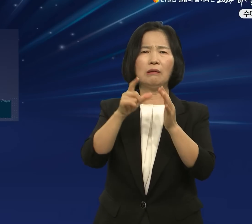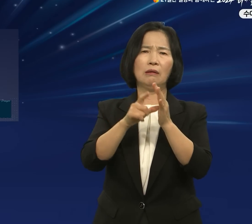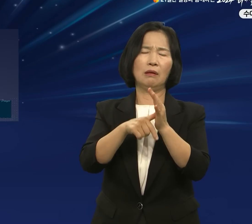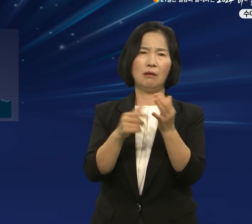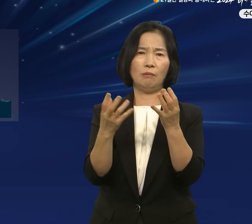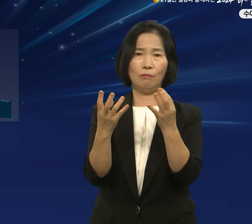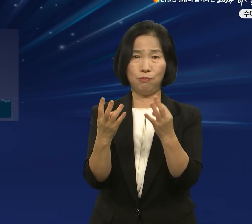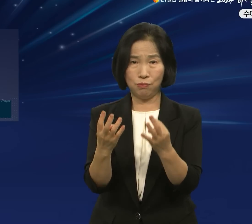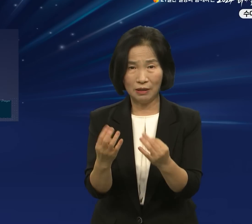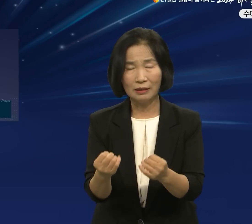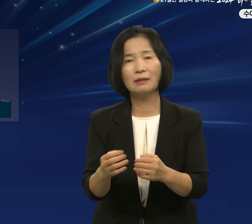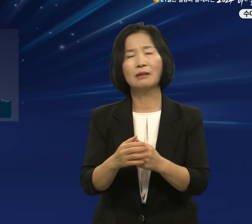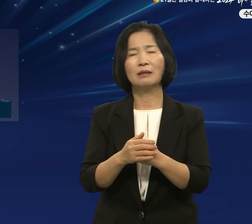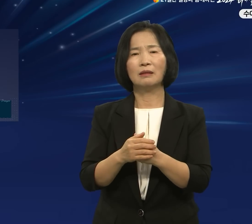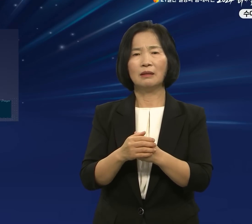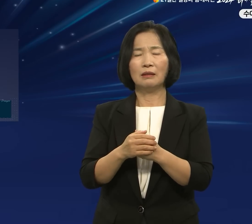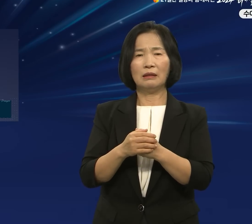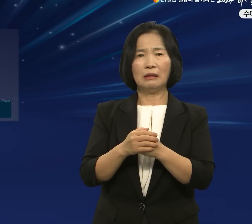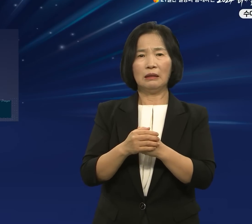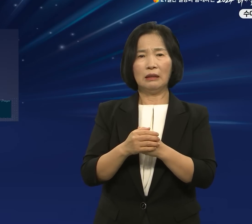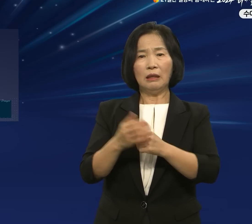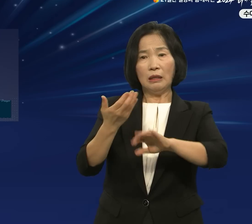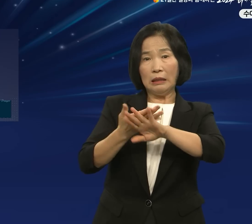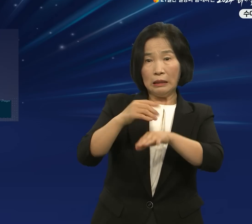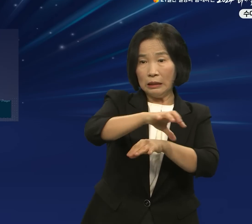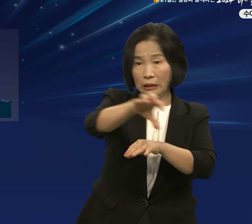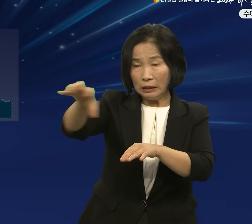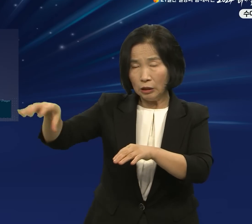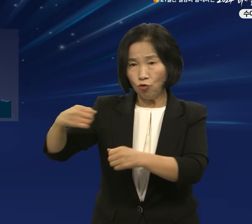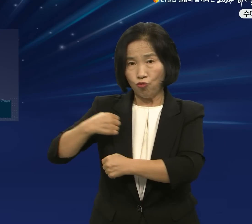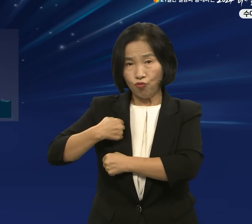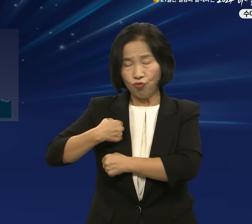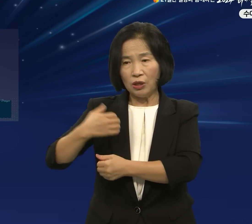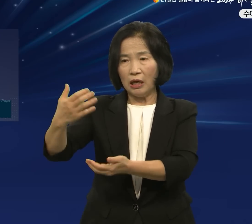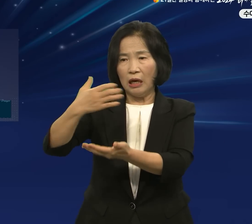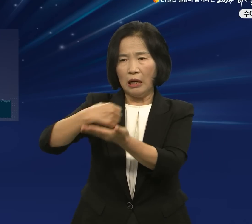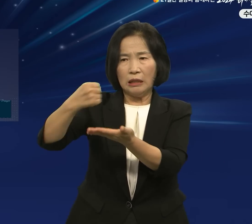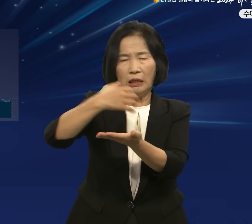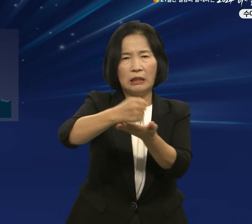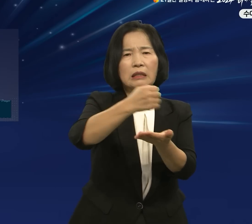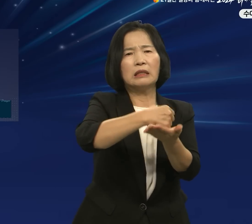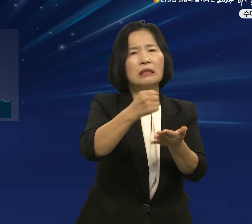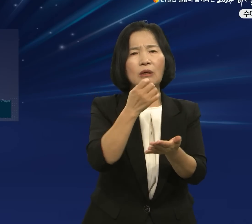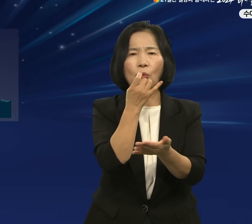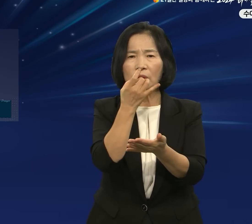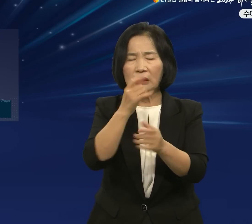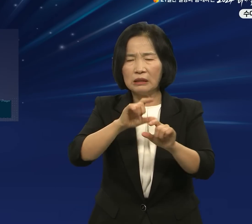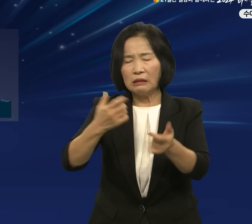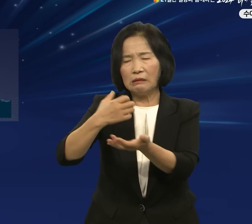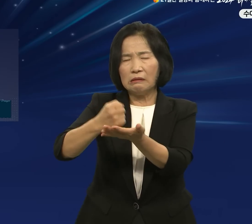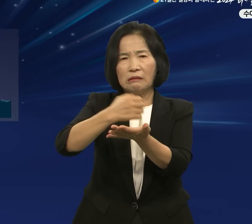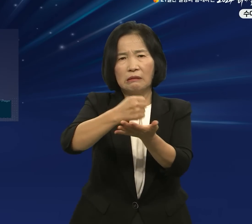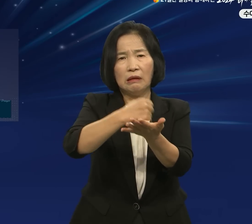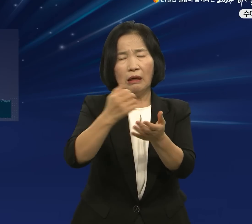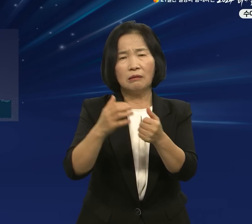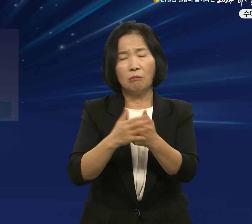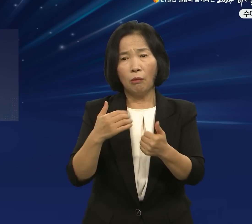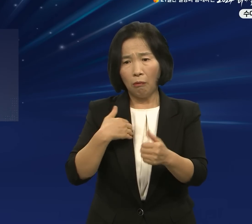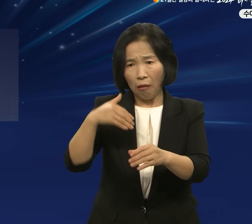되면은 바벨론 군대들이 여지없이 찾아와서 노략 착취해 가 버리기 때문입니다.